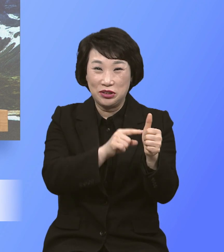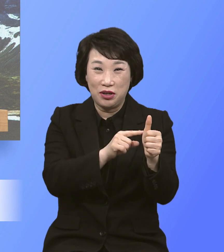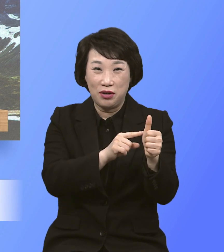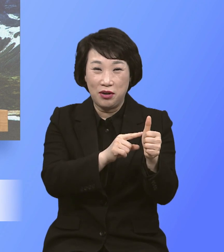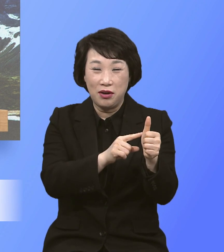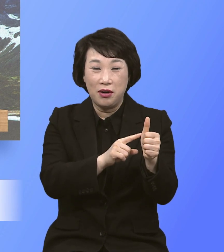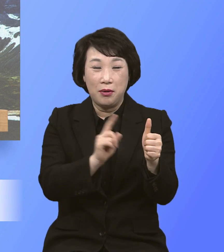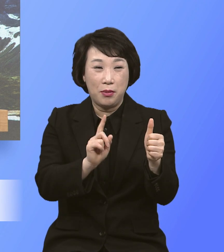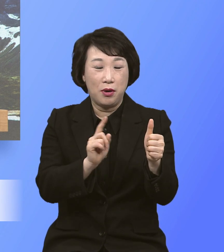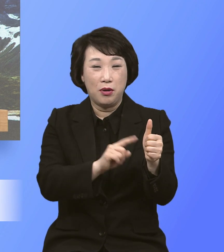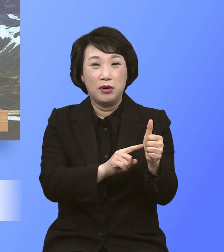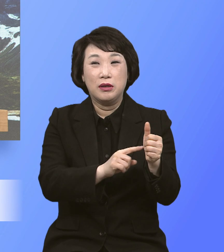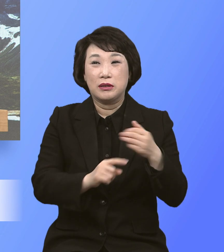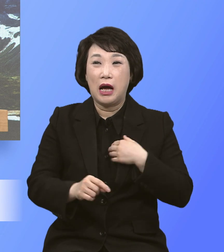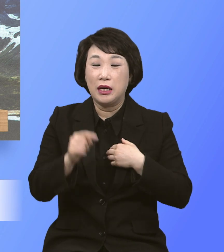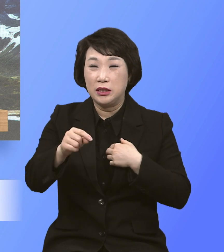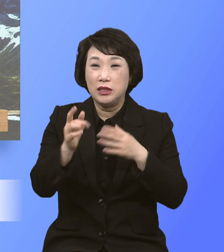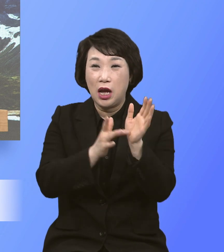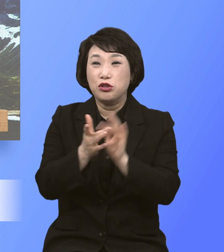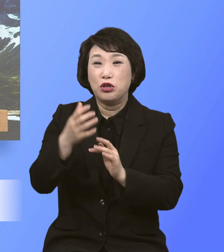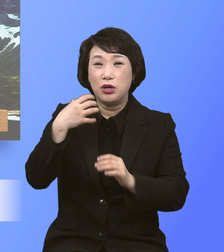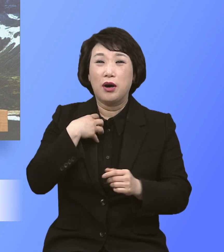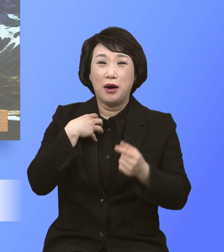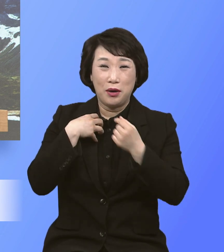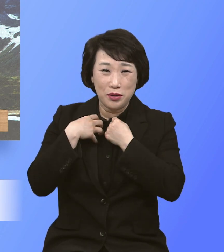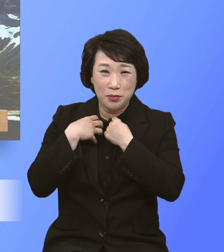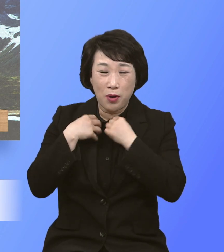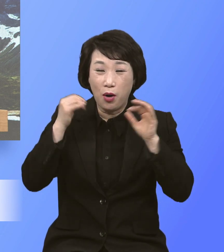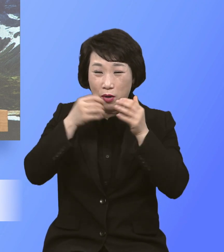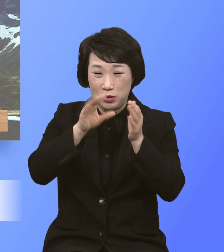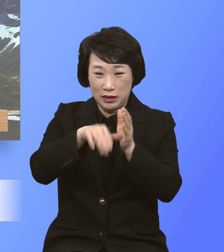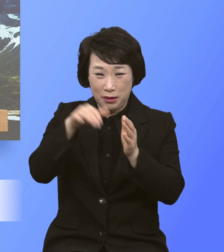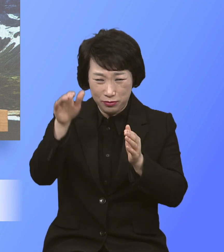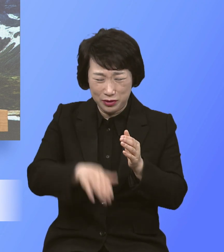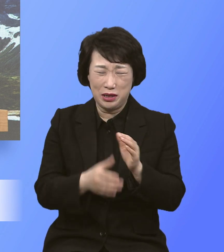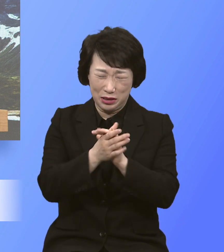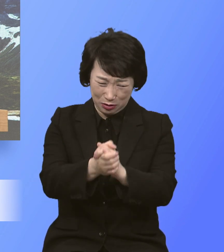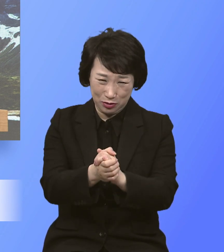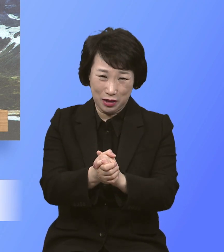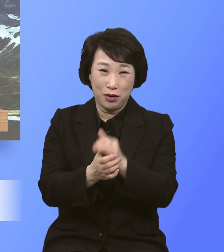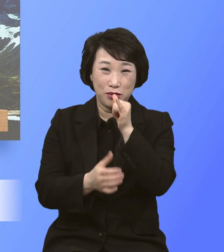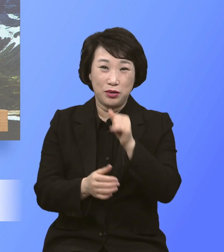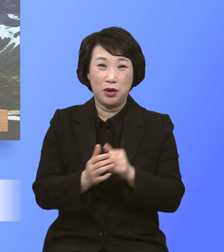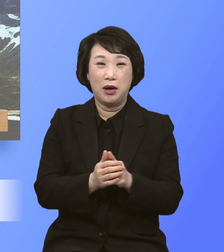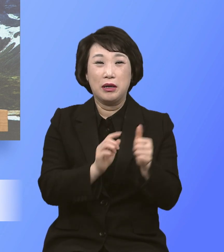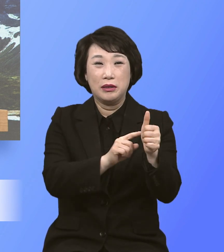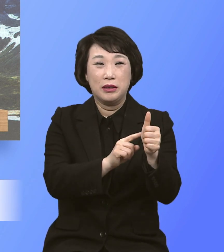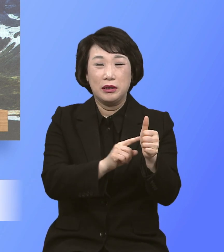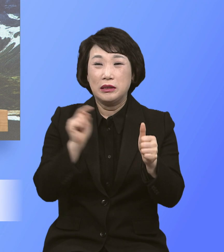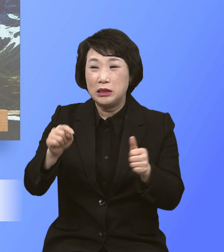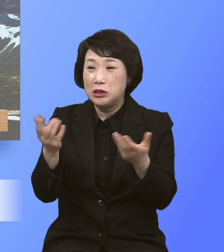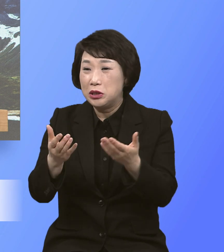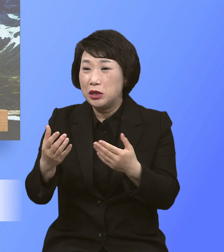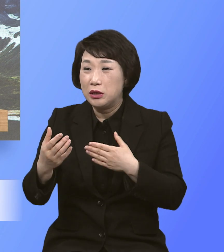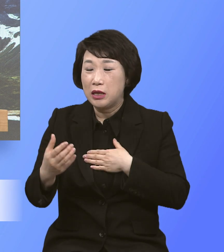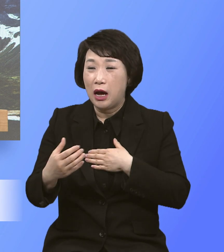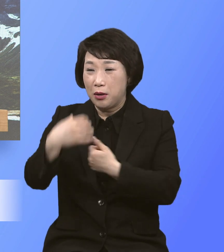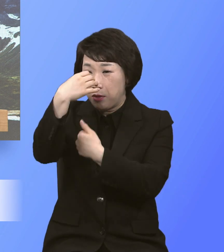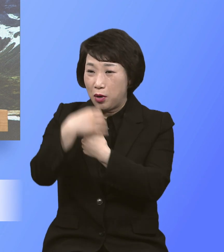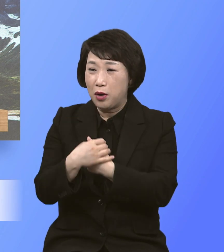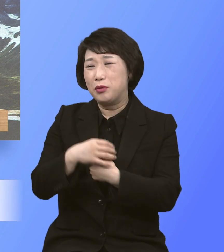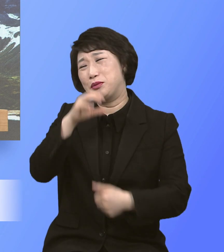말하느냐. 나는 그 역할을 하기 위해서 어렸을 때부터 기도했다. 한번 그 역할이 나에게 주어졌으면